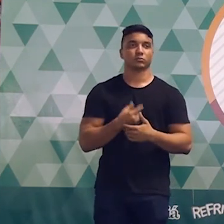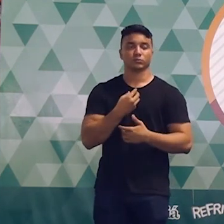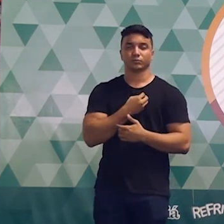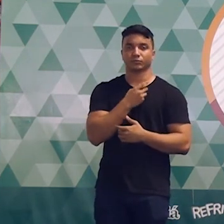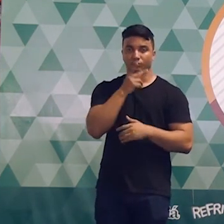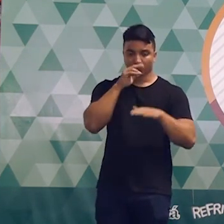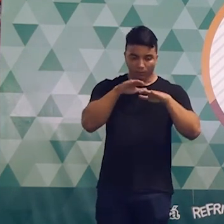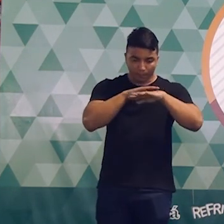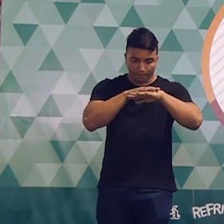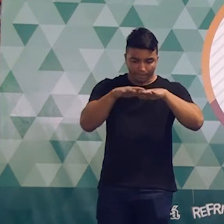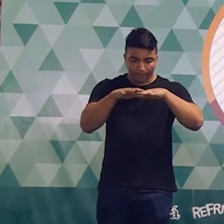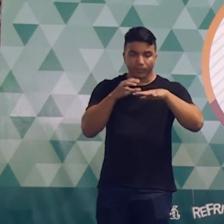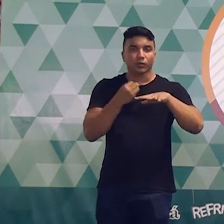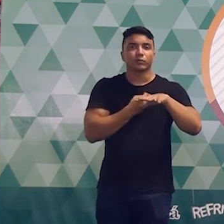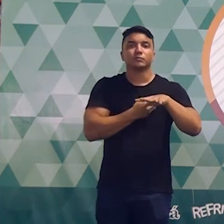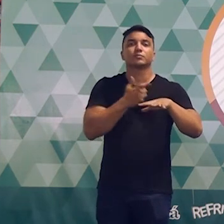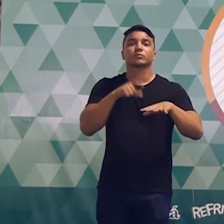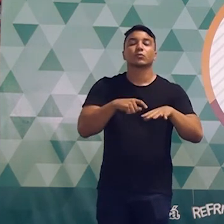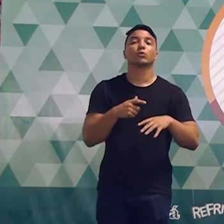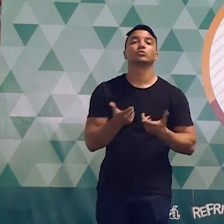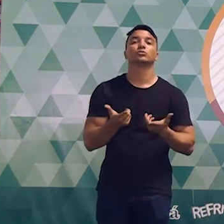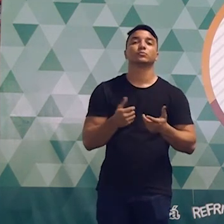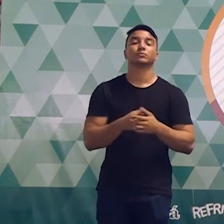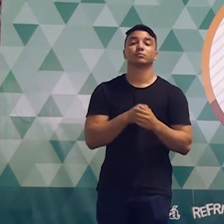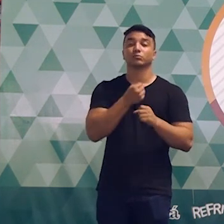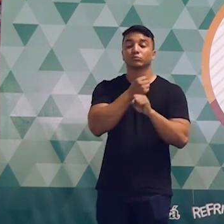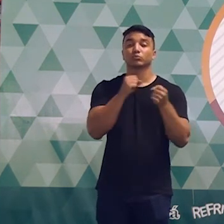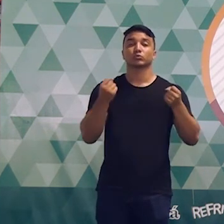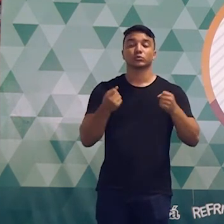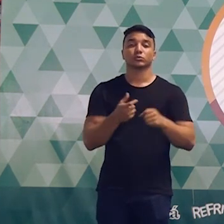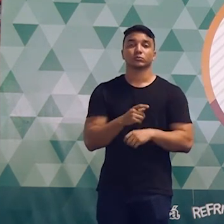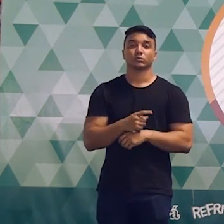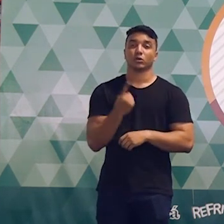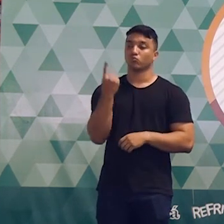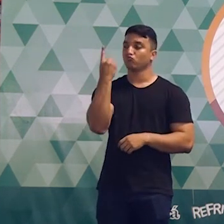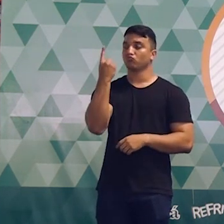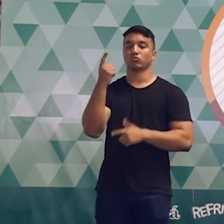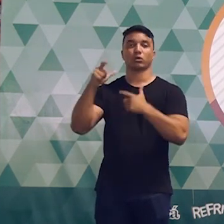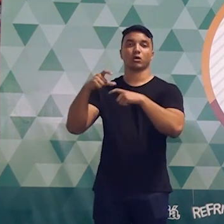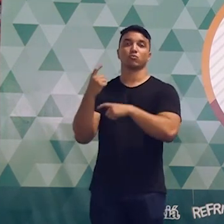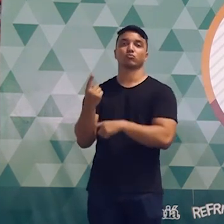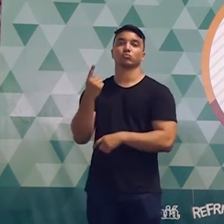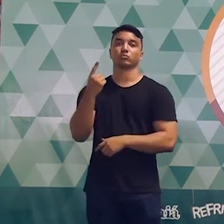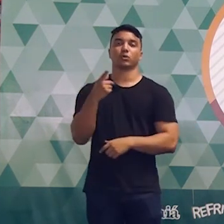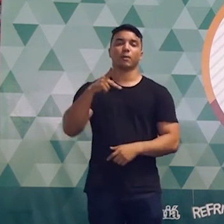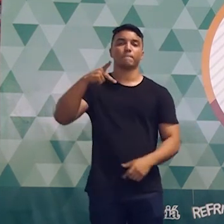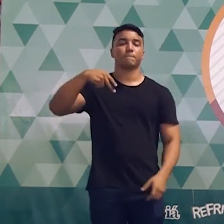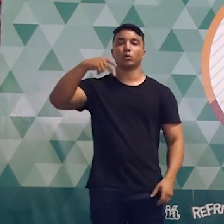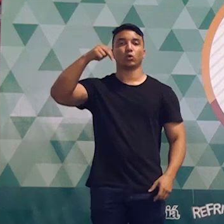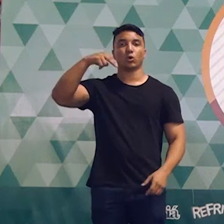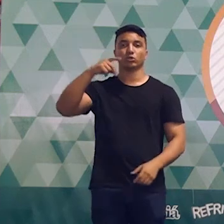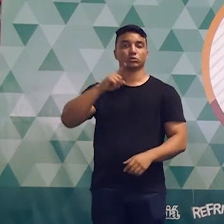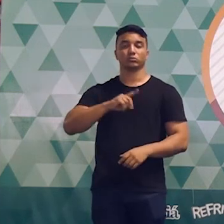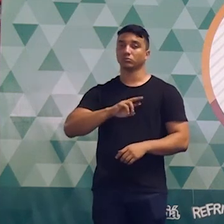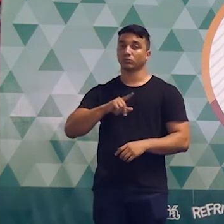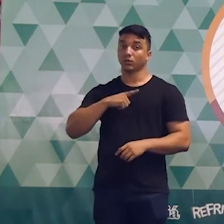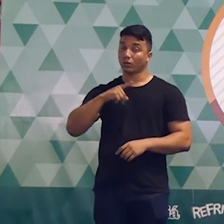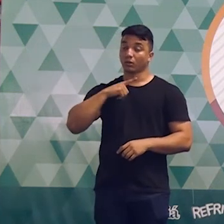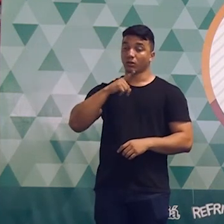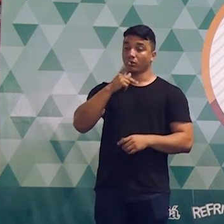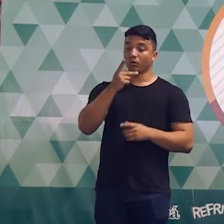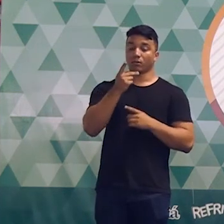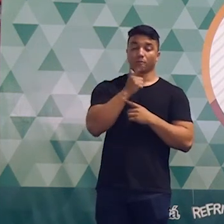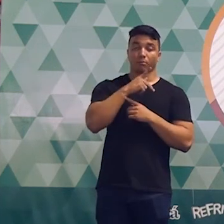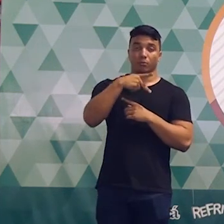sobre a superfície do planeta a gente viver? Sim. Podemos dizer que existe um lugar. Ah, é o Polo Norte e tal. Não. Lá no Polo